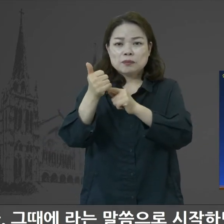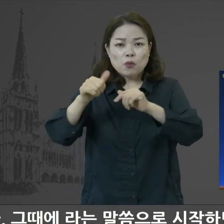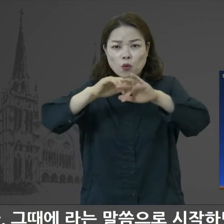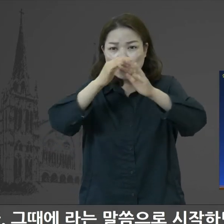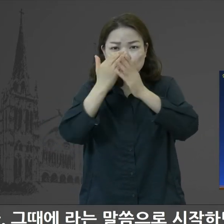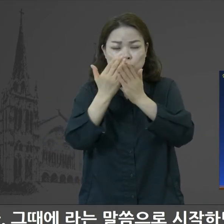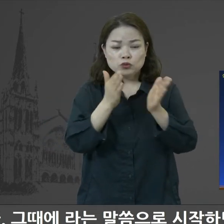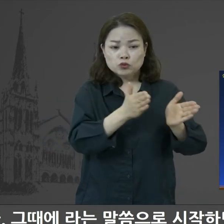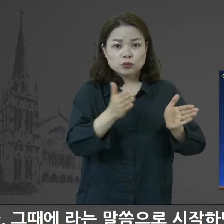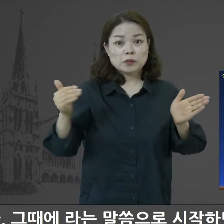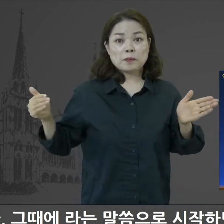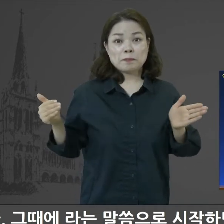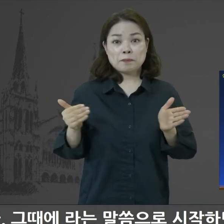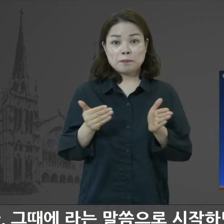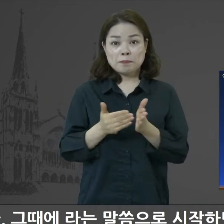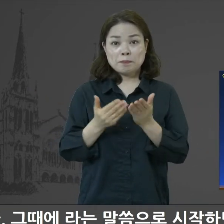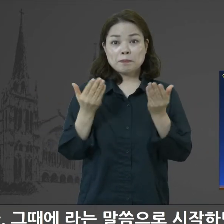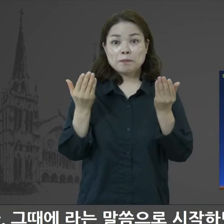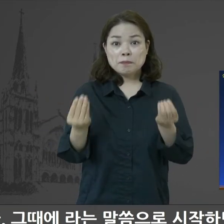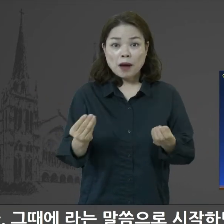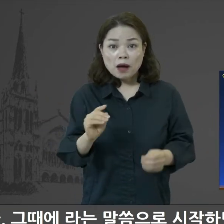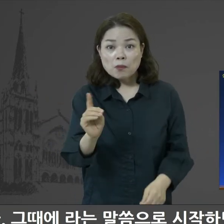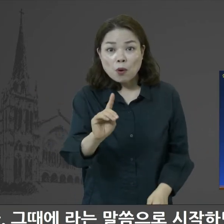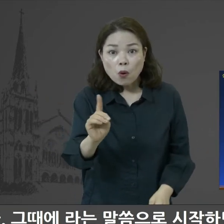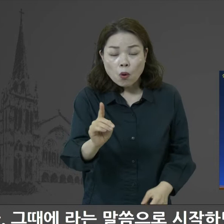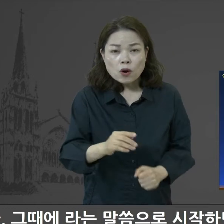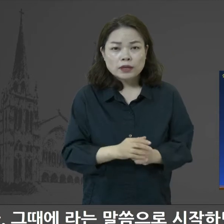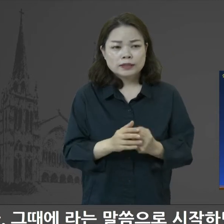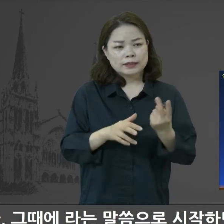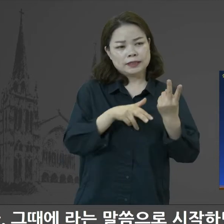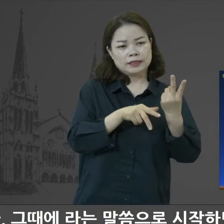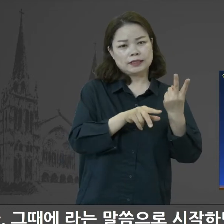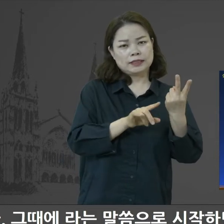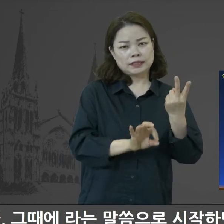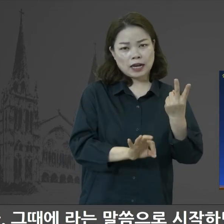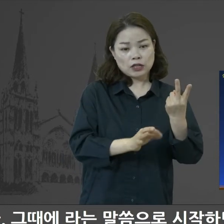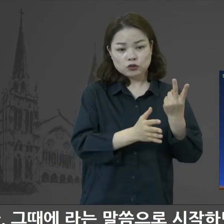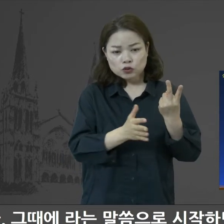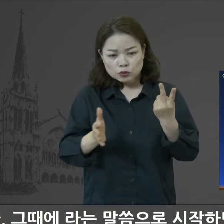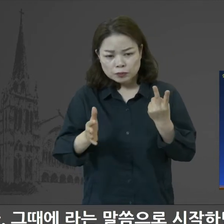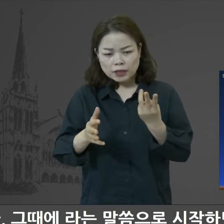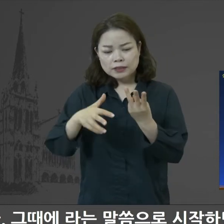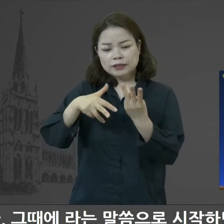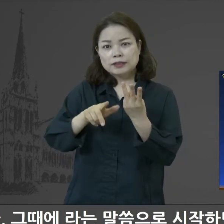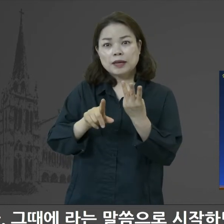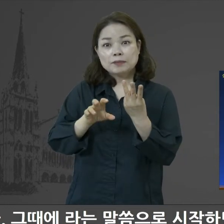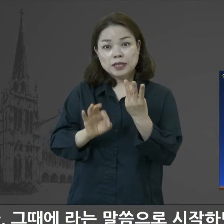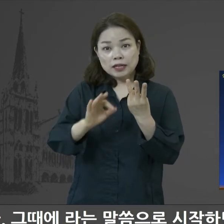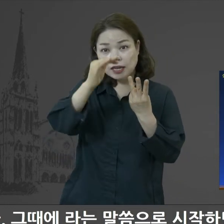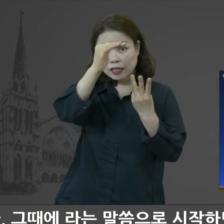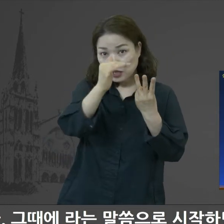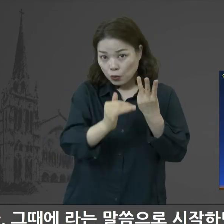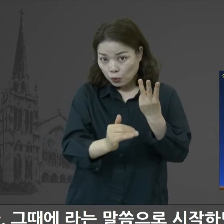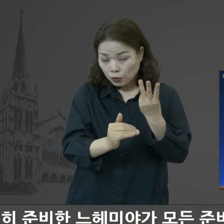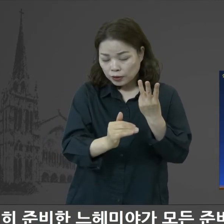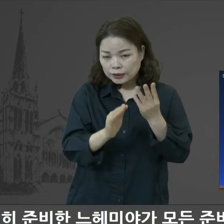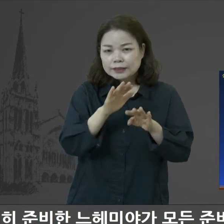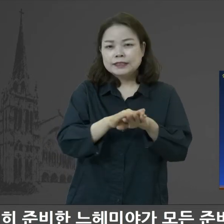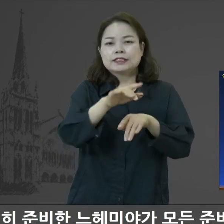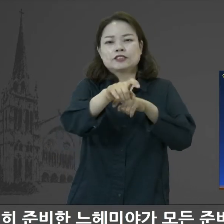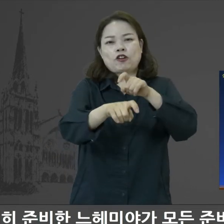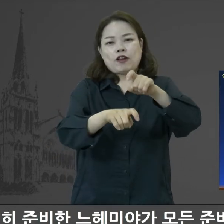준비를 마치고 무엇을 하는가? 2장까지가 준비라면 3장의 말씀은 그것을